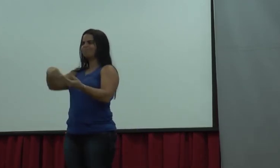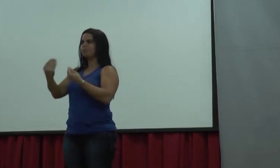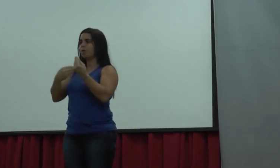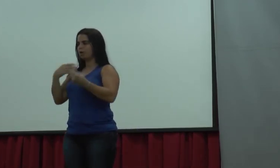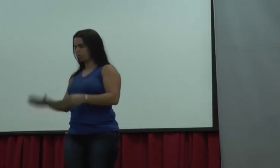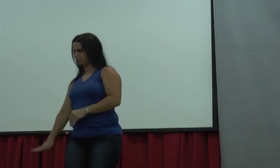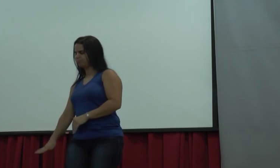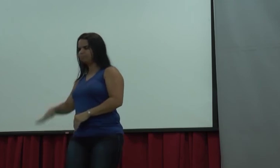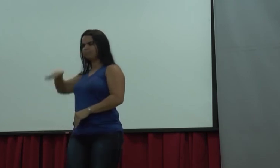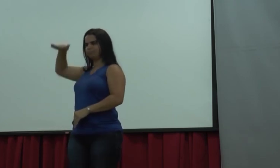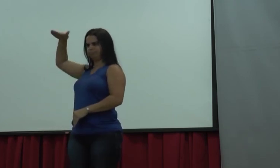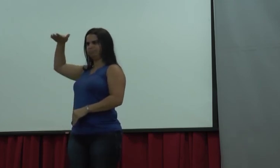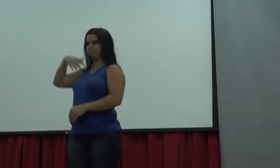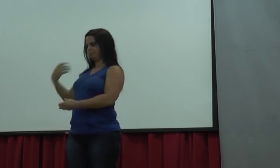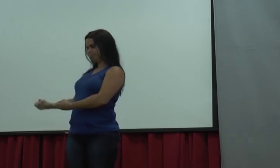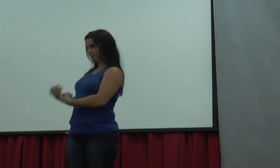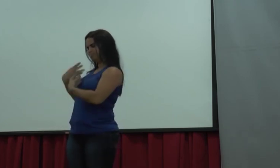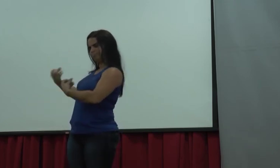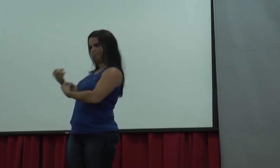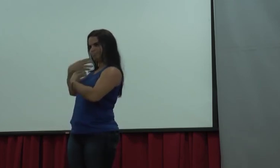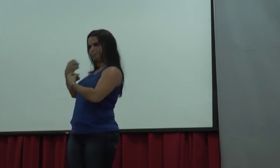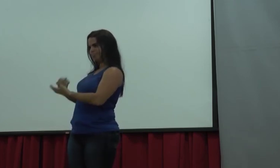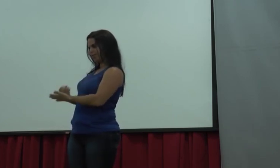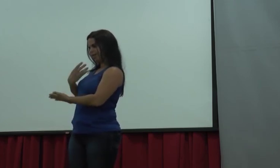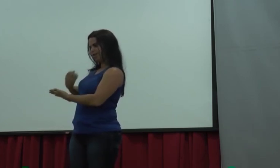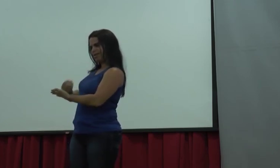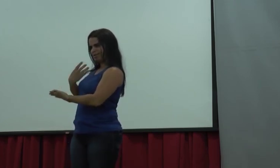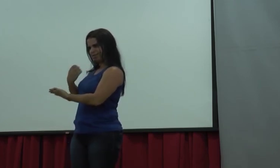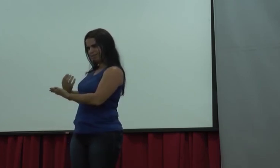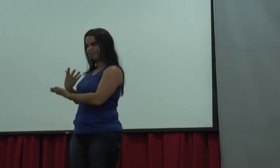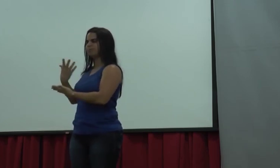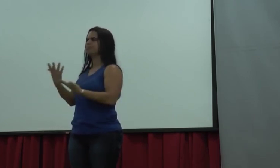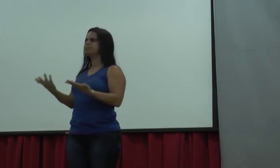pequena. E quando a gente ouviu a nossa amiga